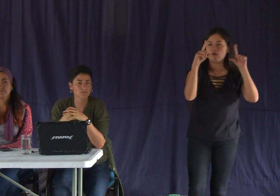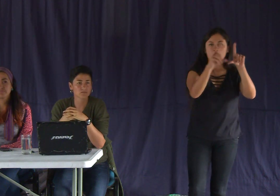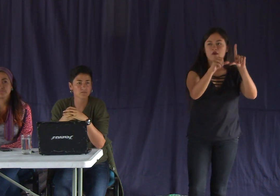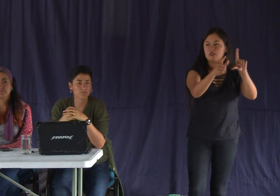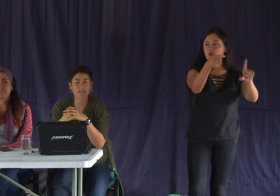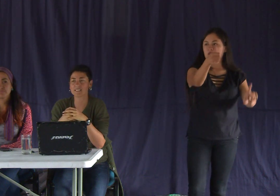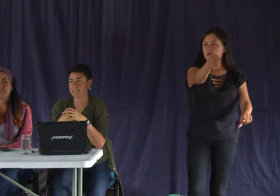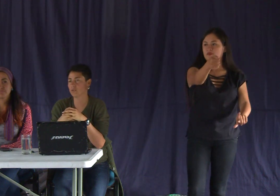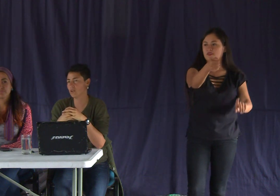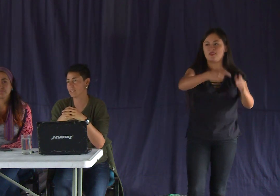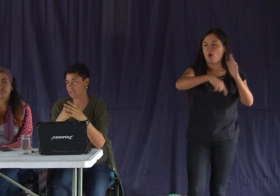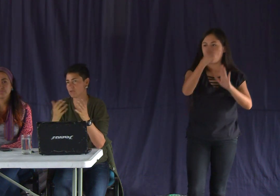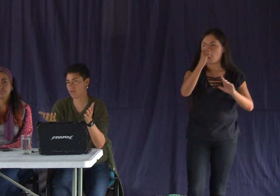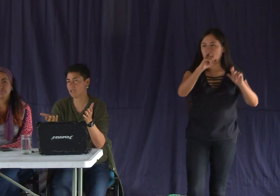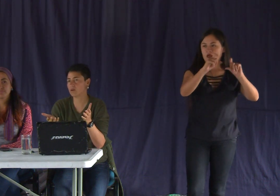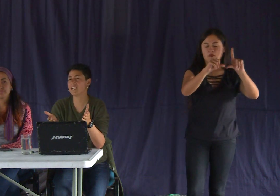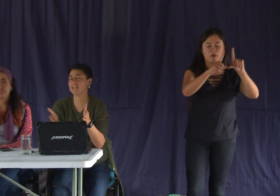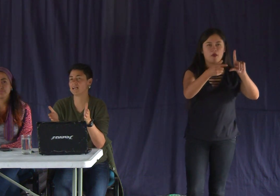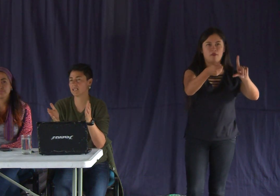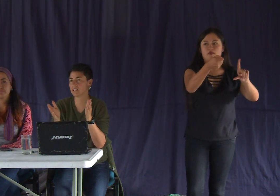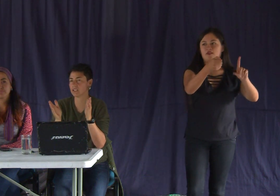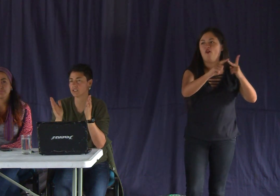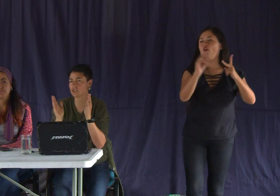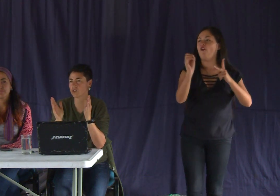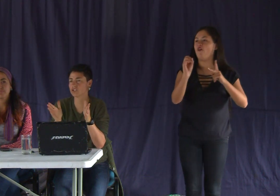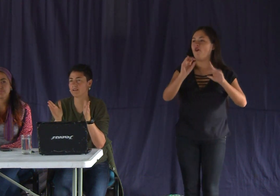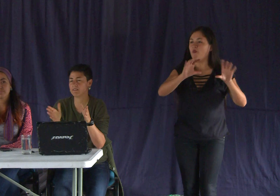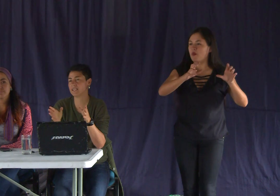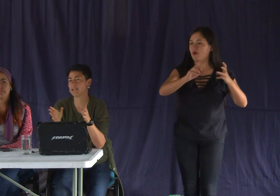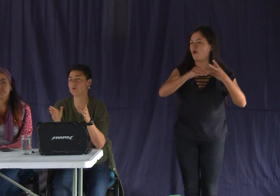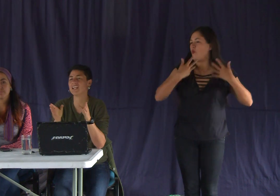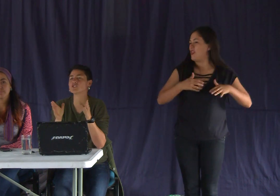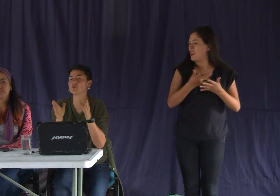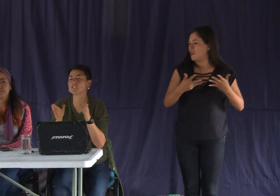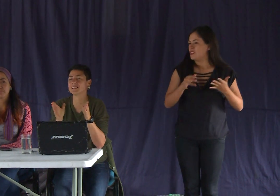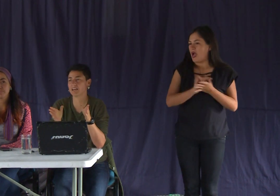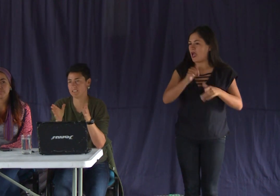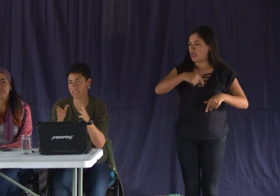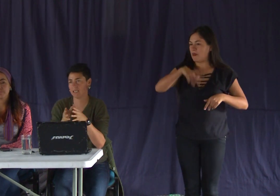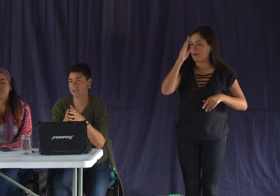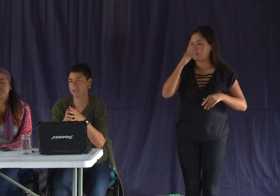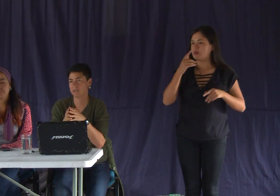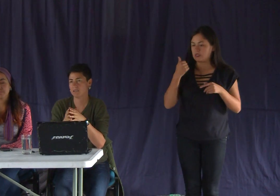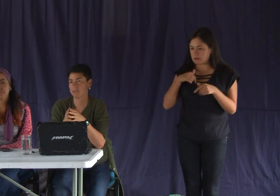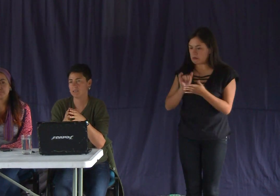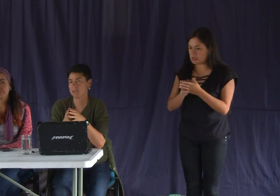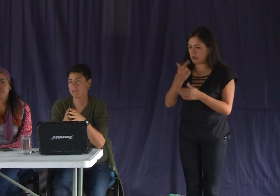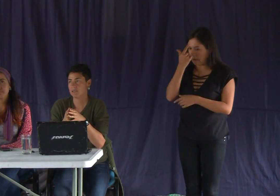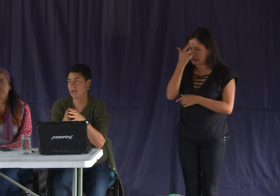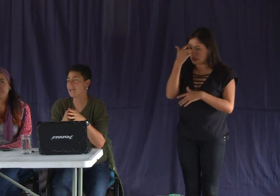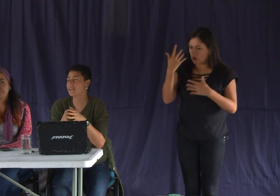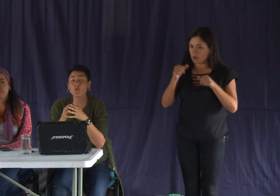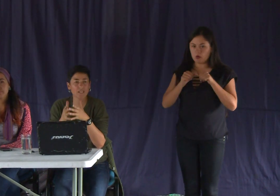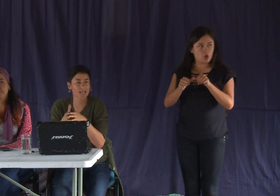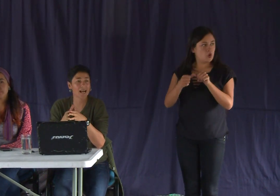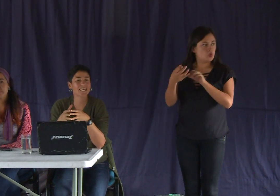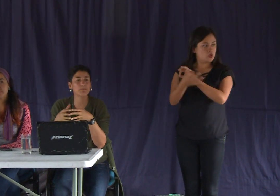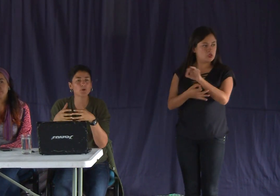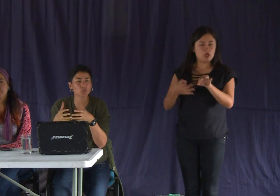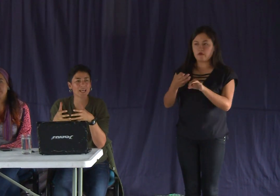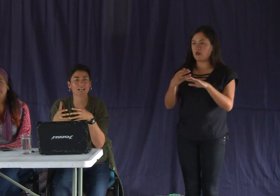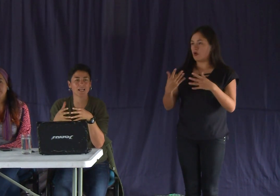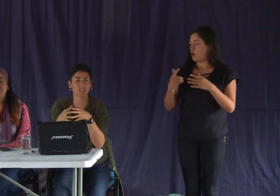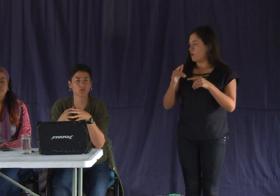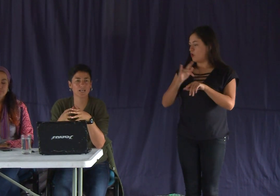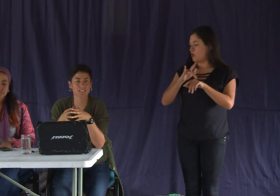mantenido? Pensando en lo que estamos hablando, en la sostenibilidad o en la sustentabilidad. Hay que cuidar, hay